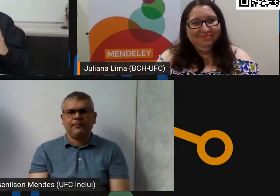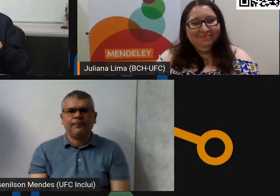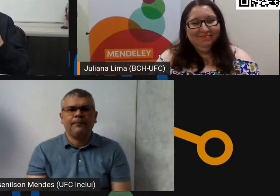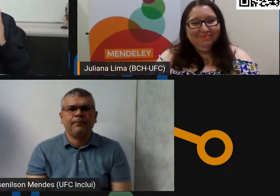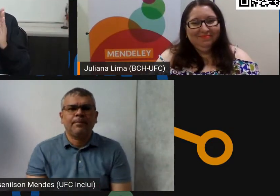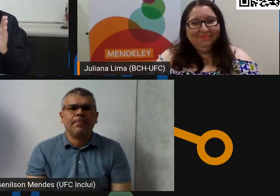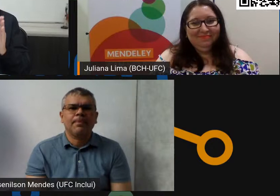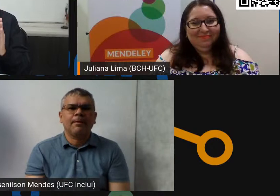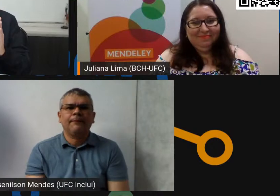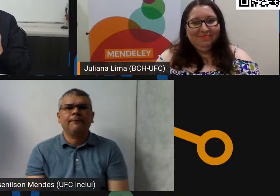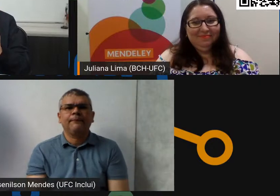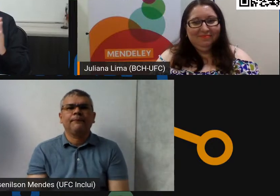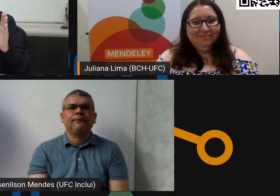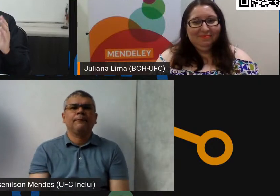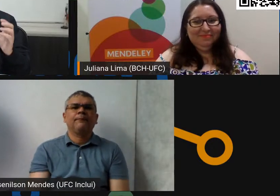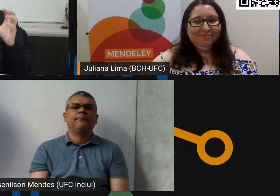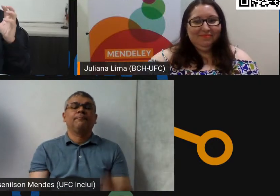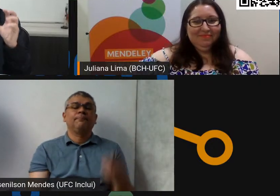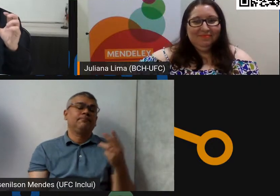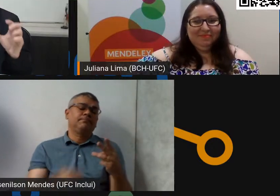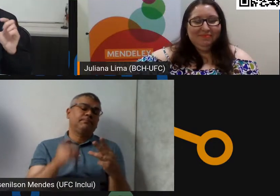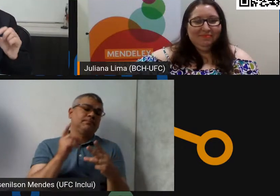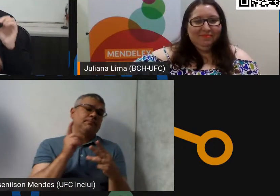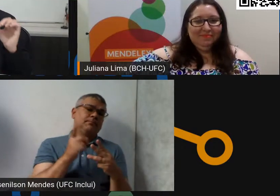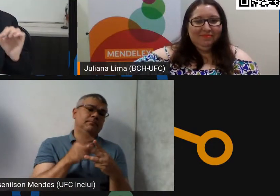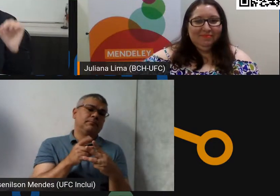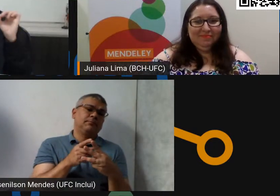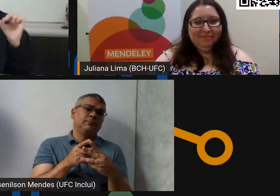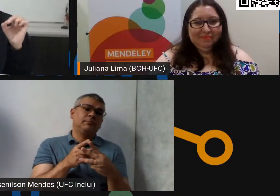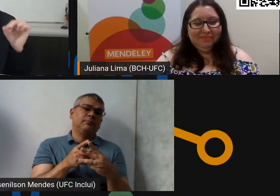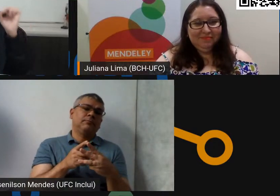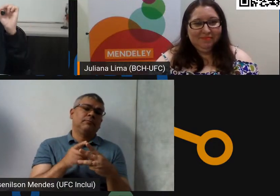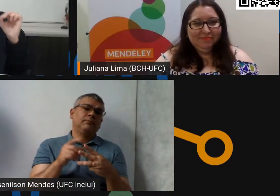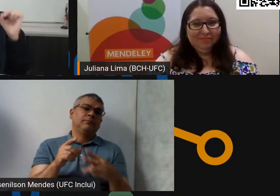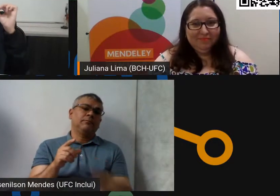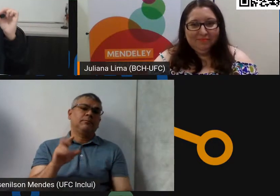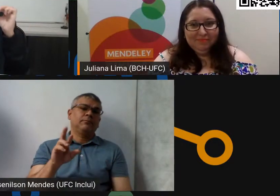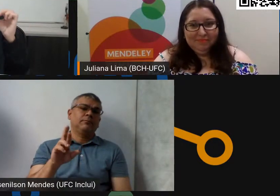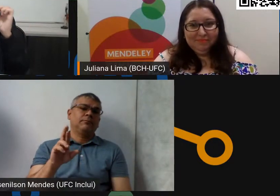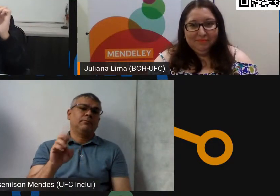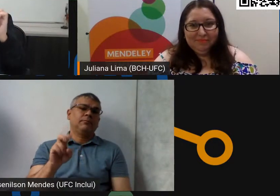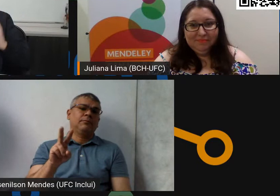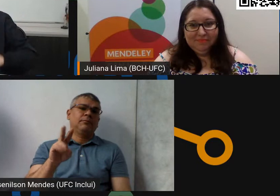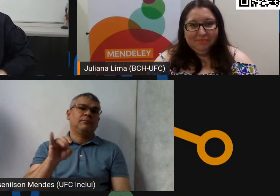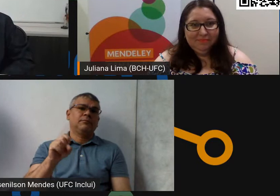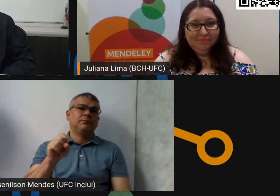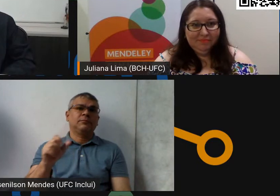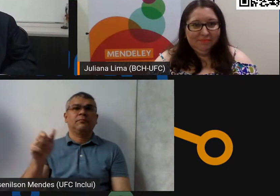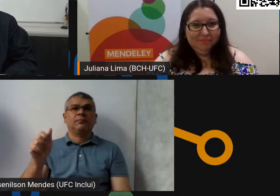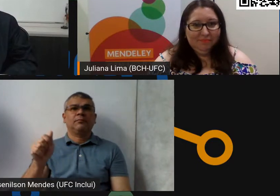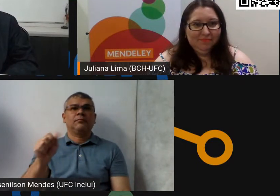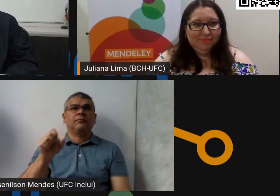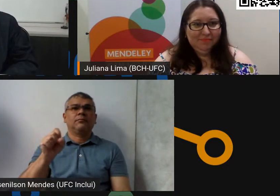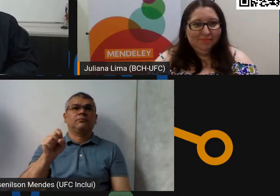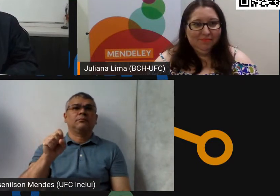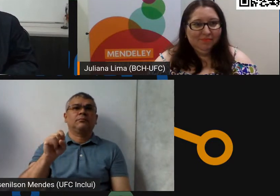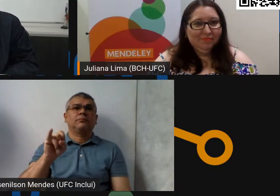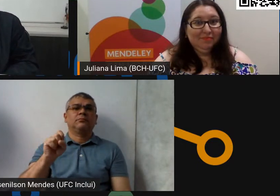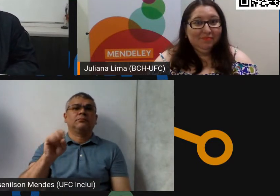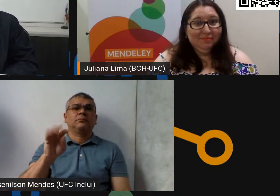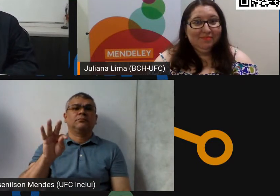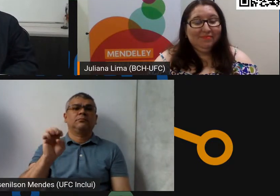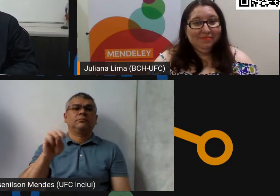veja, primeira coisa, tem uma revisão que se chama revisão assistemática. Você não vai achar isso nos